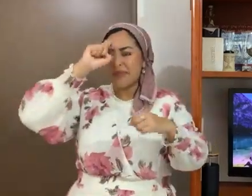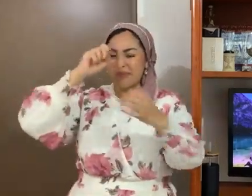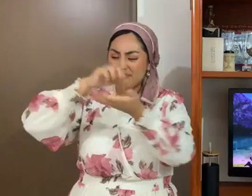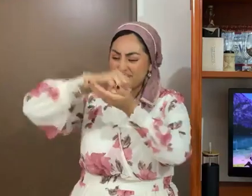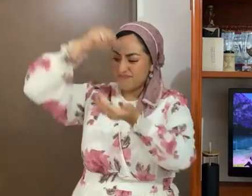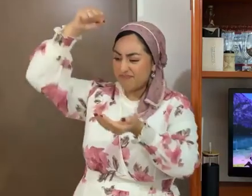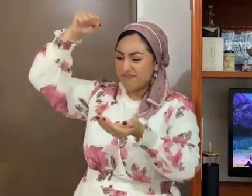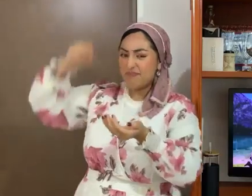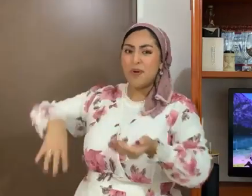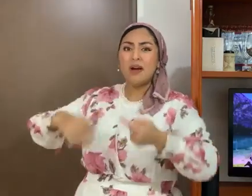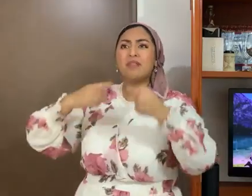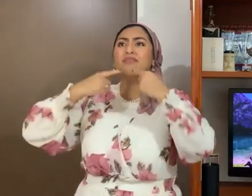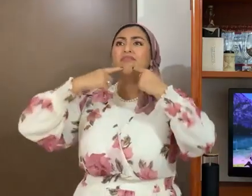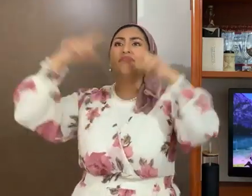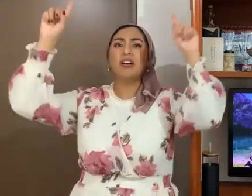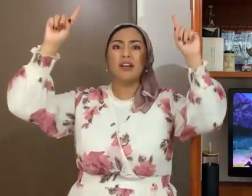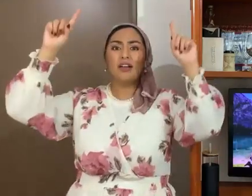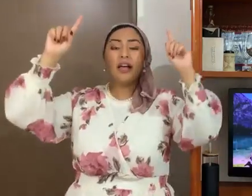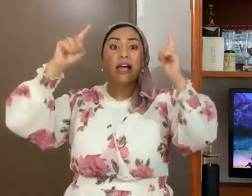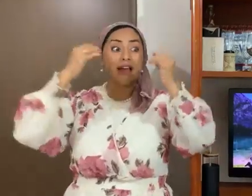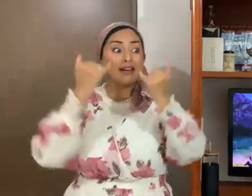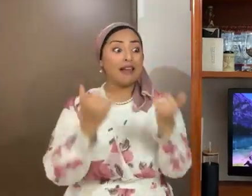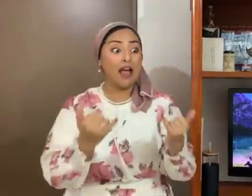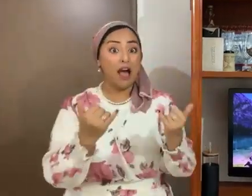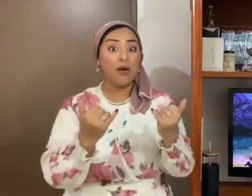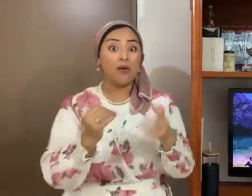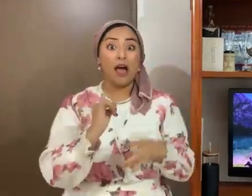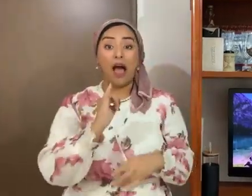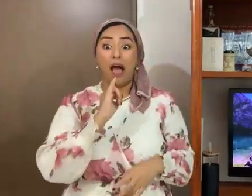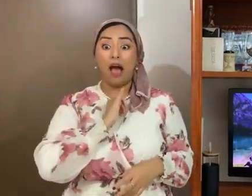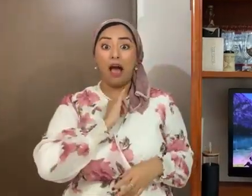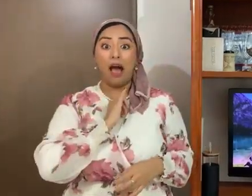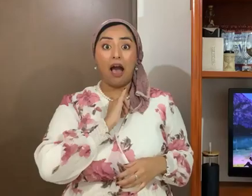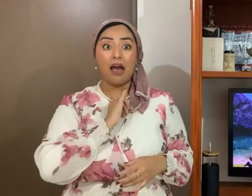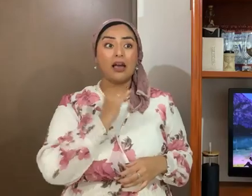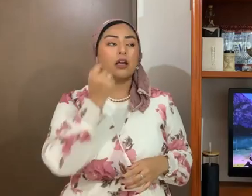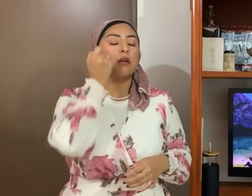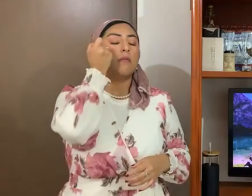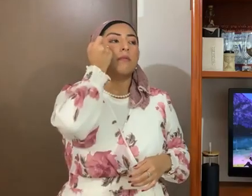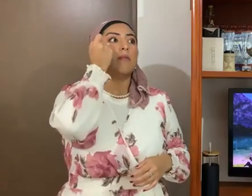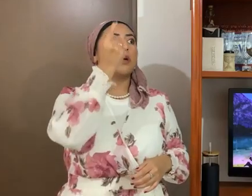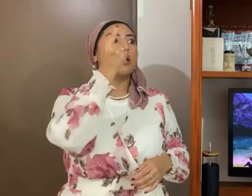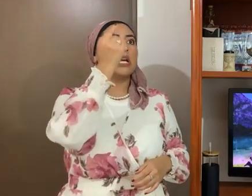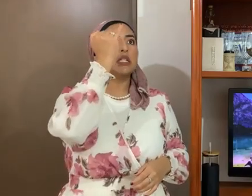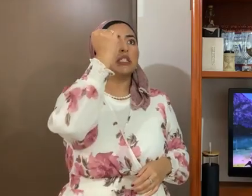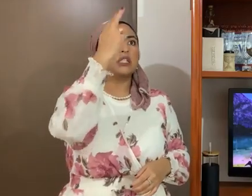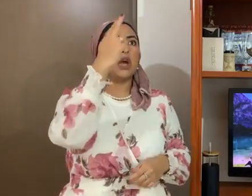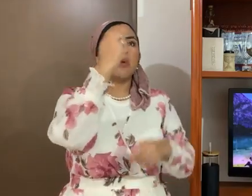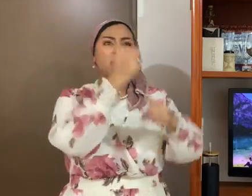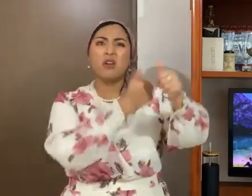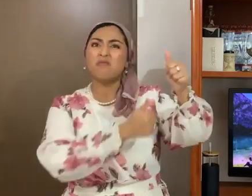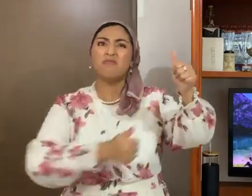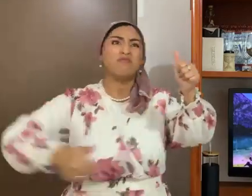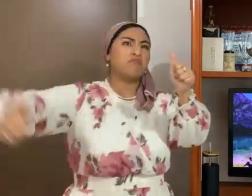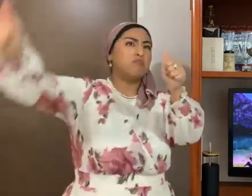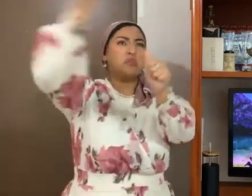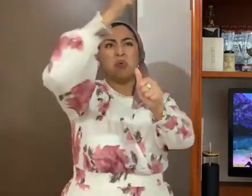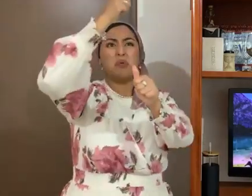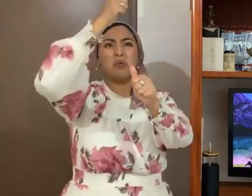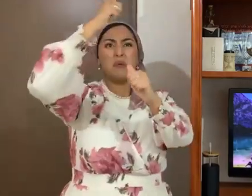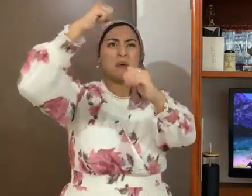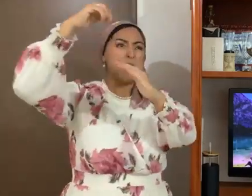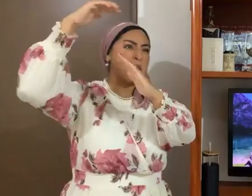al pueblo de mano de los egipcios. Ahora conozco, aquí está, ahora conozco que Yahweh es más grande que todas las potestades, que